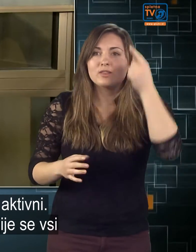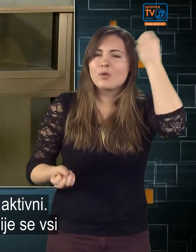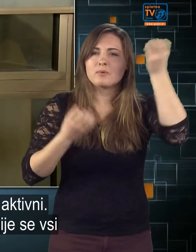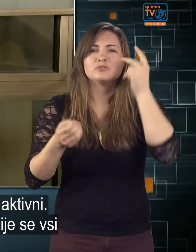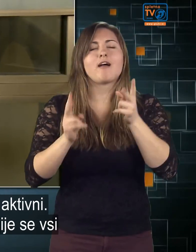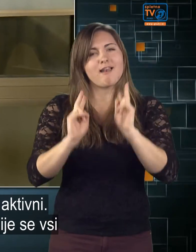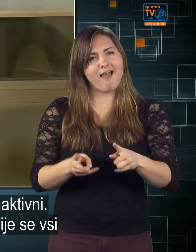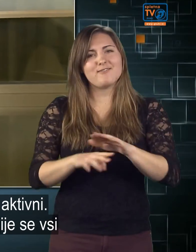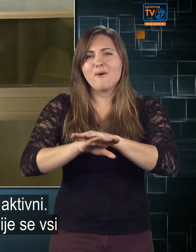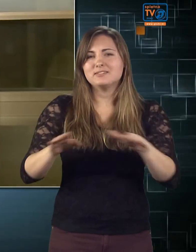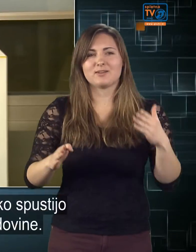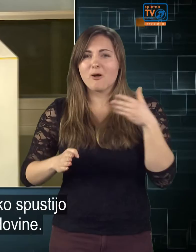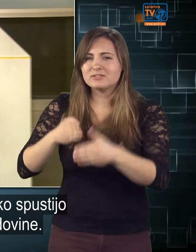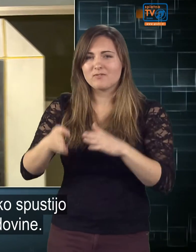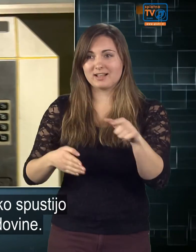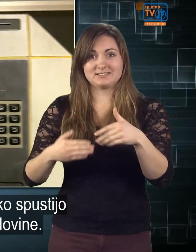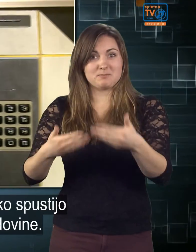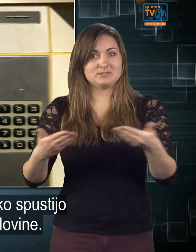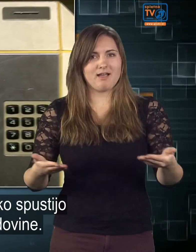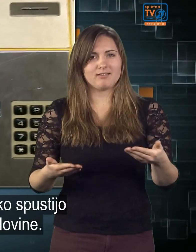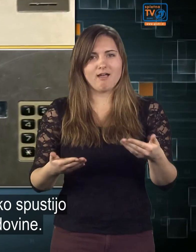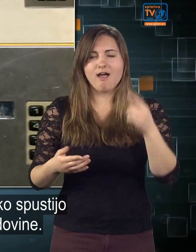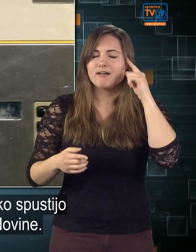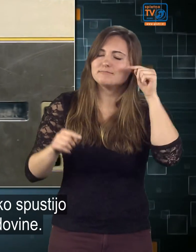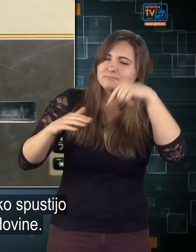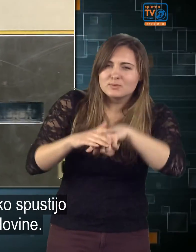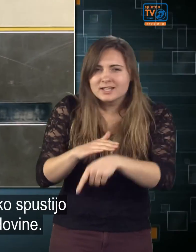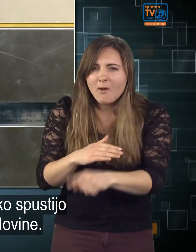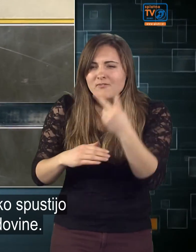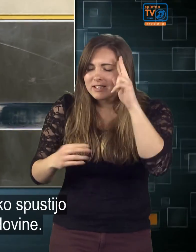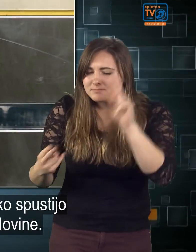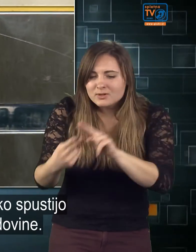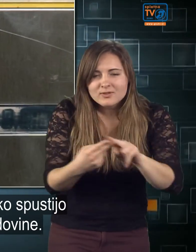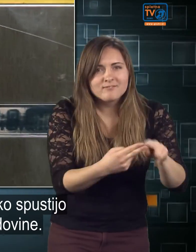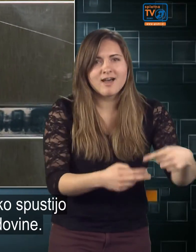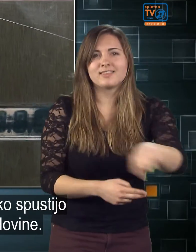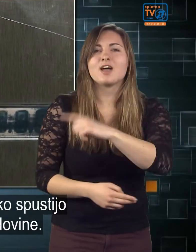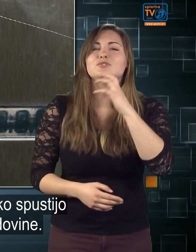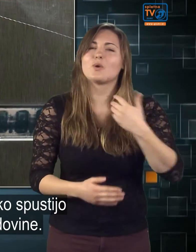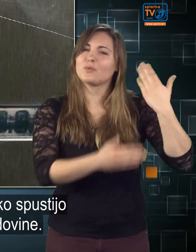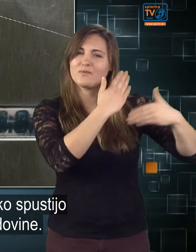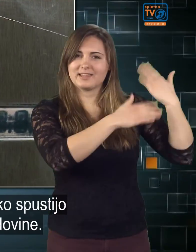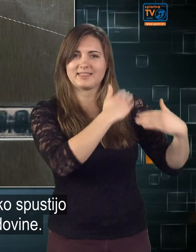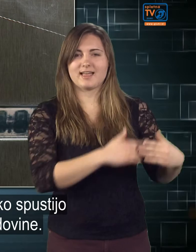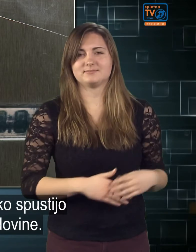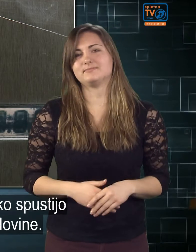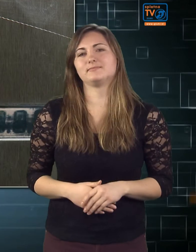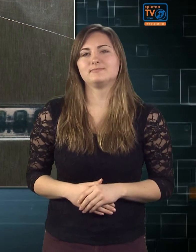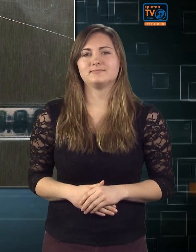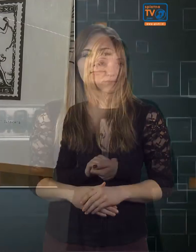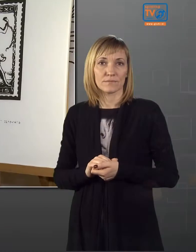in domišljije se vsi obiskovalci muzeja lahko spustijo v spoznavanje zgodovine.